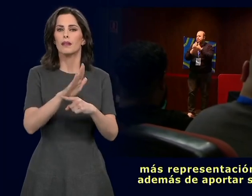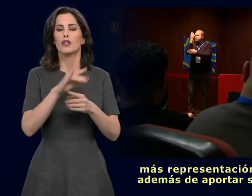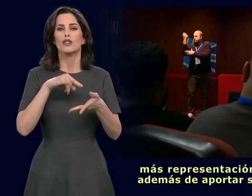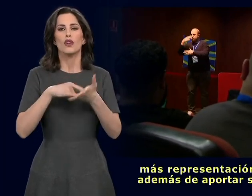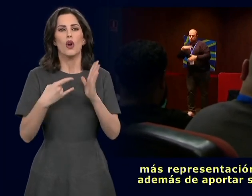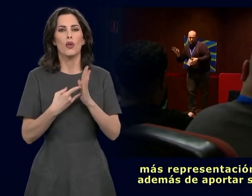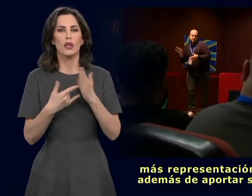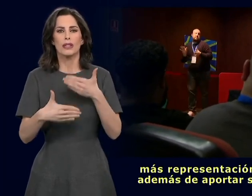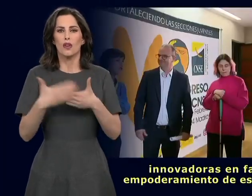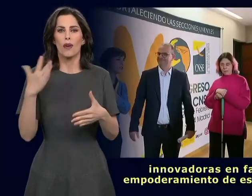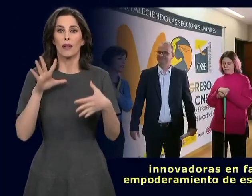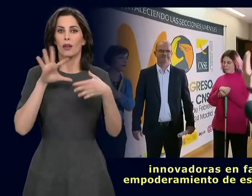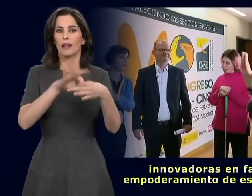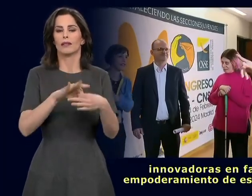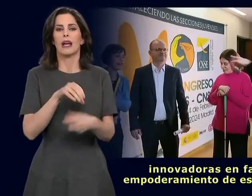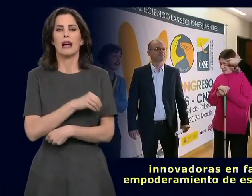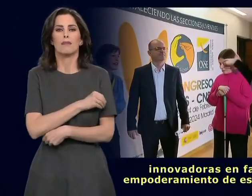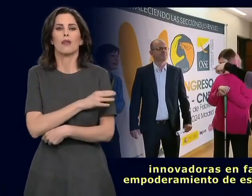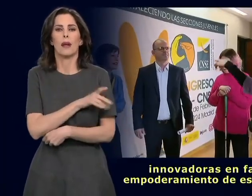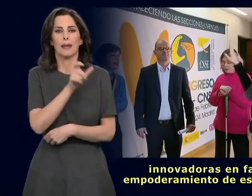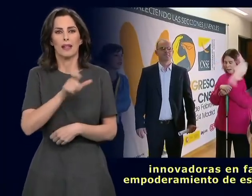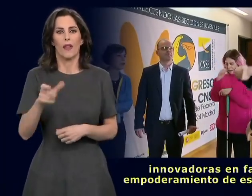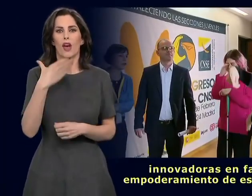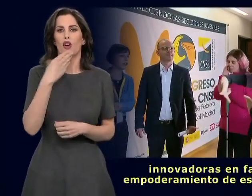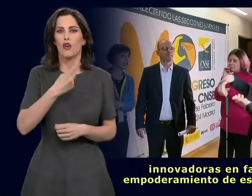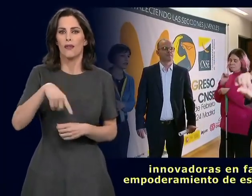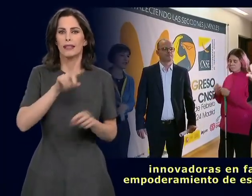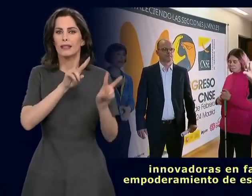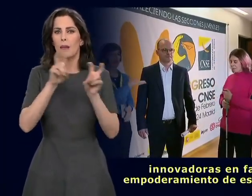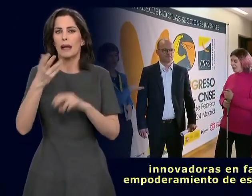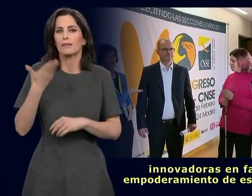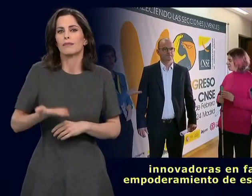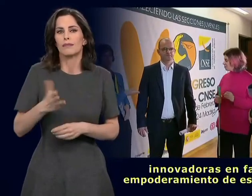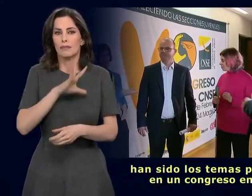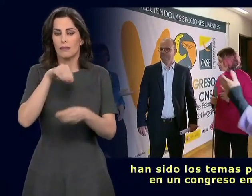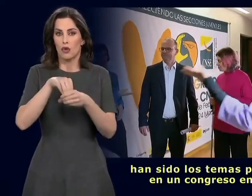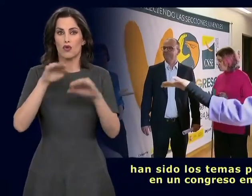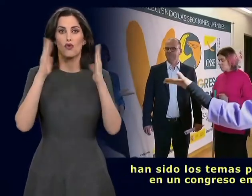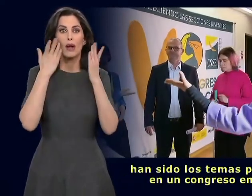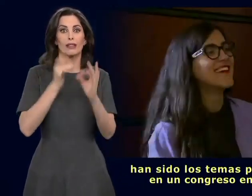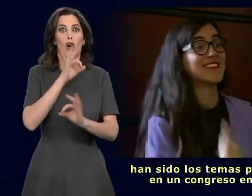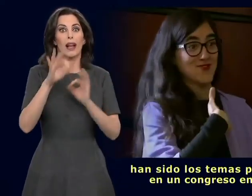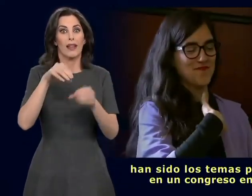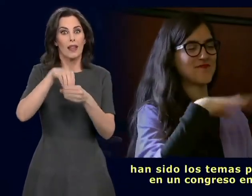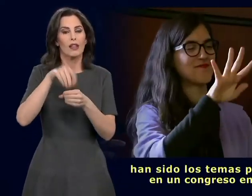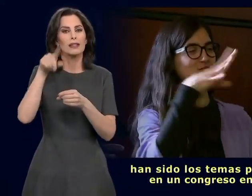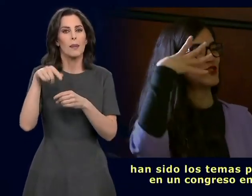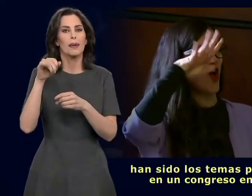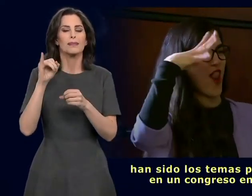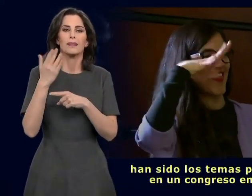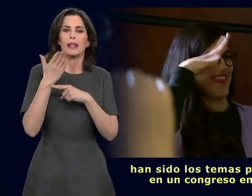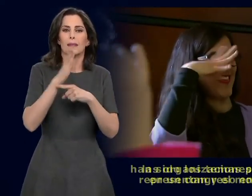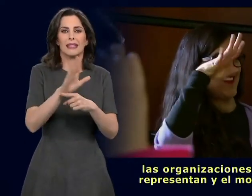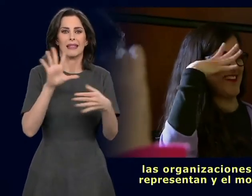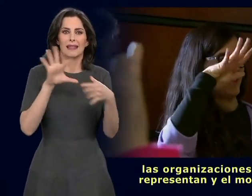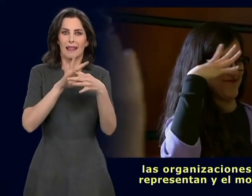además de aportar soluciones innovadoras en favor del empoderamiento de estos jóvenes, han sido los temas principales en un Congreso